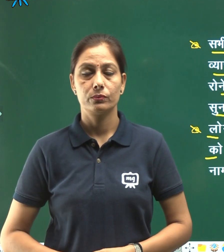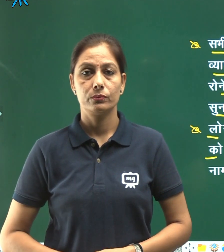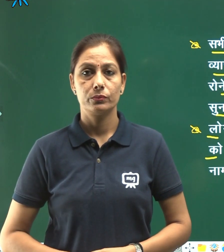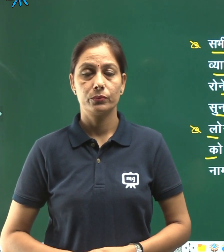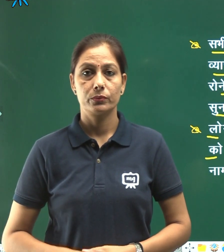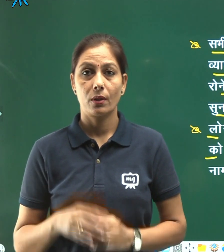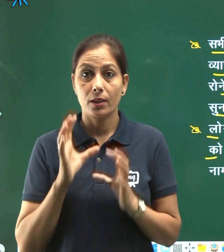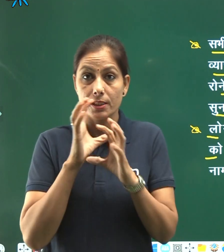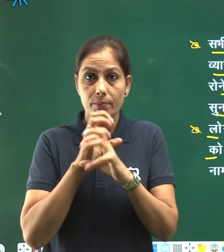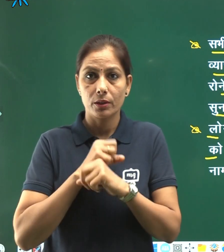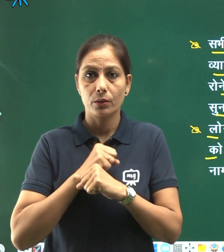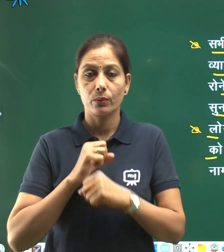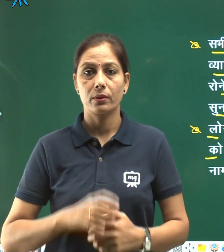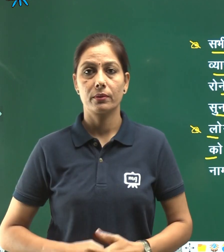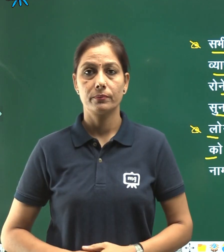छिपाते हुए